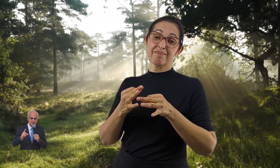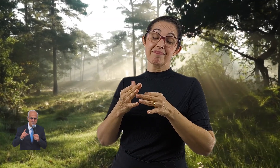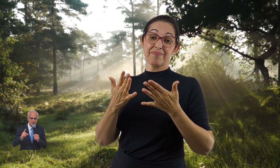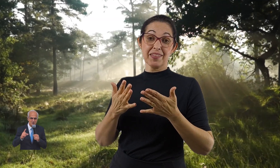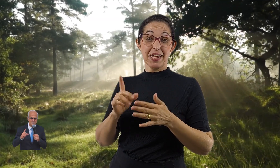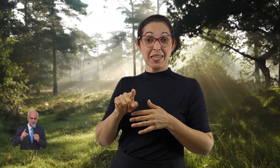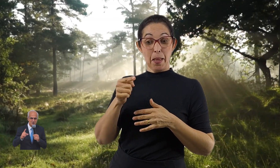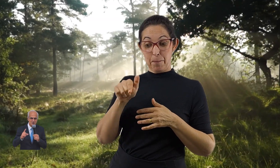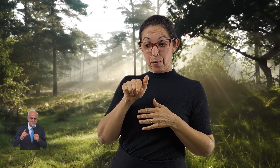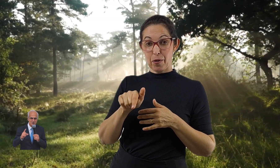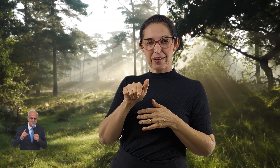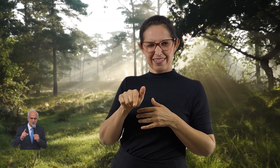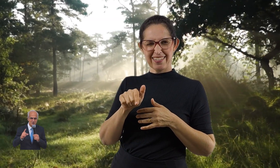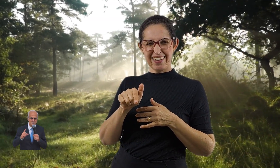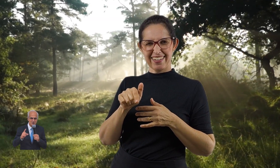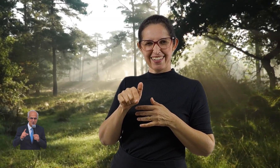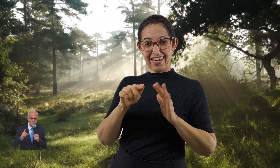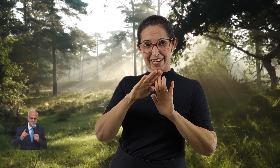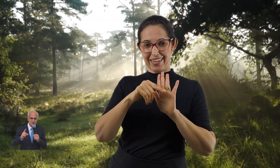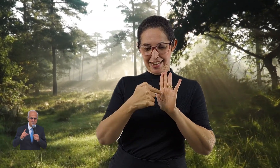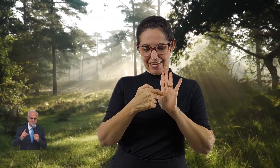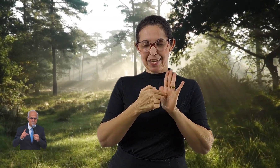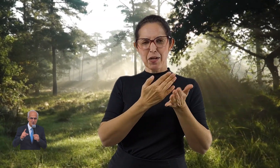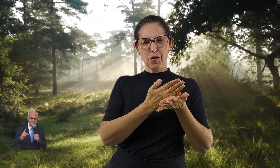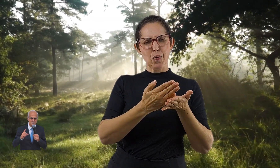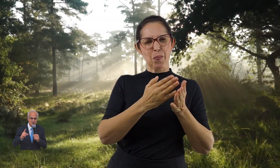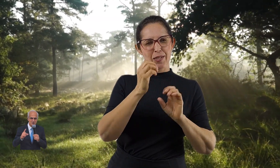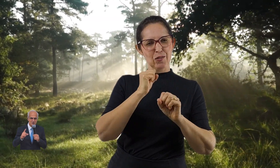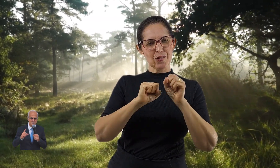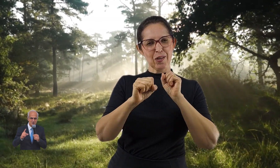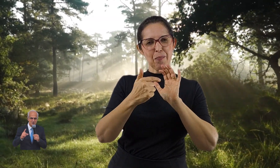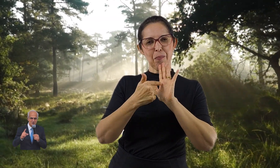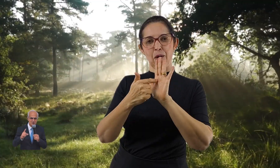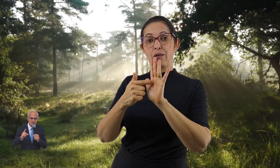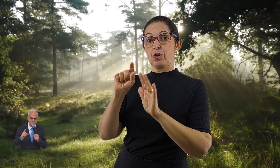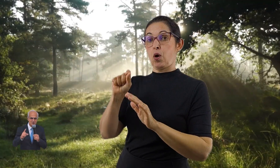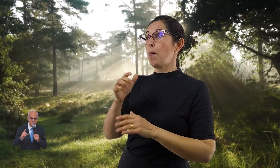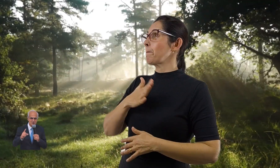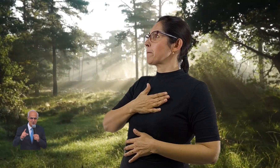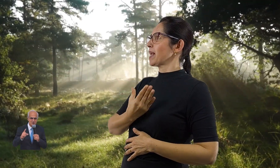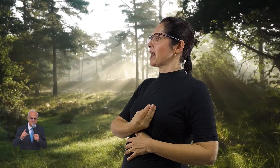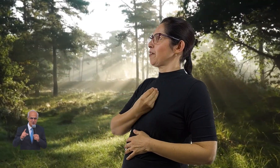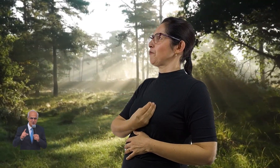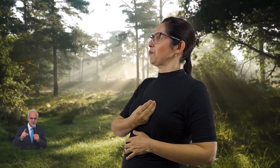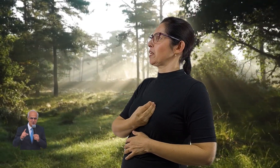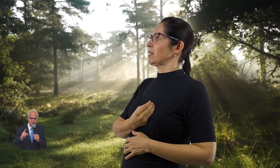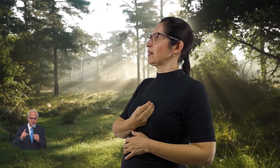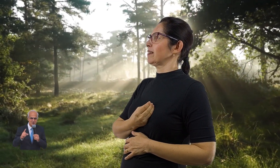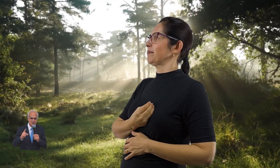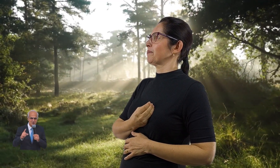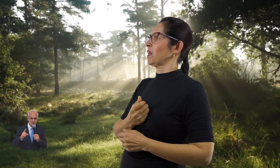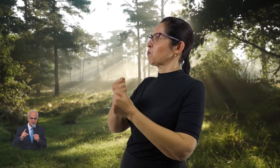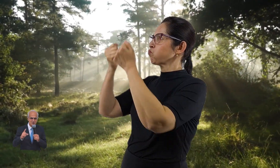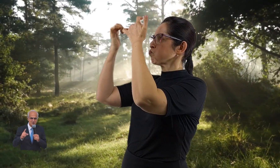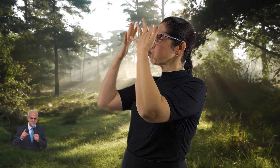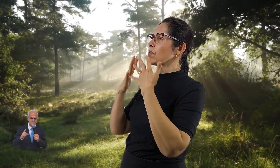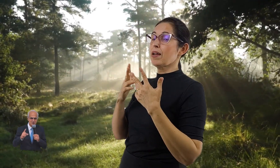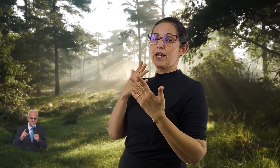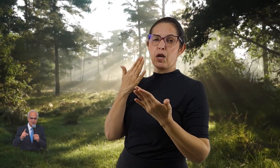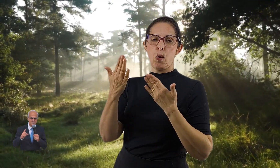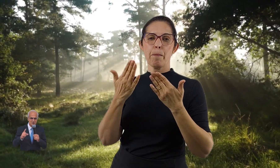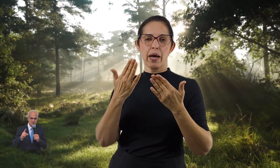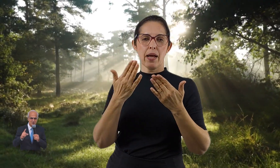Depois ele vai dizer, e ele no começo desse salmo, ele diz: purifica-me com isopo. E você vai ler lá em Levítico